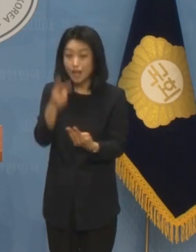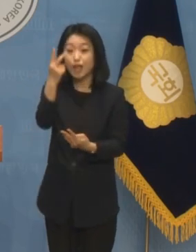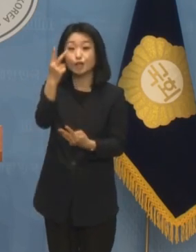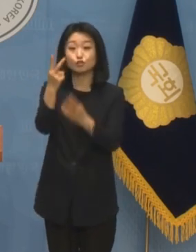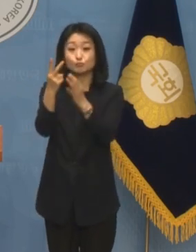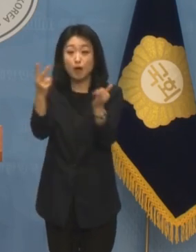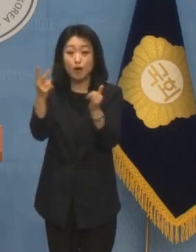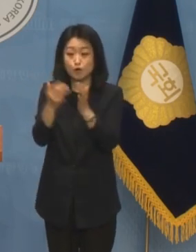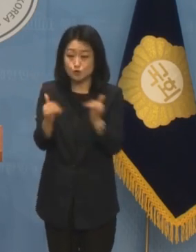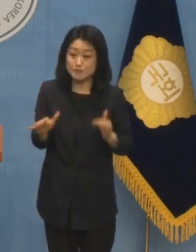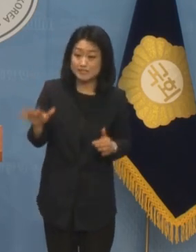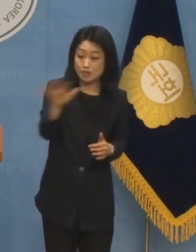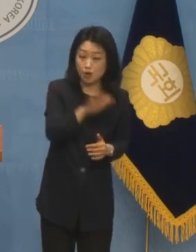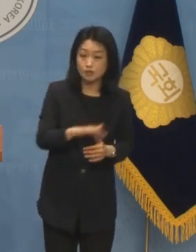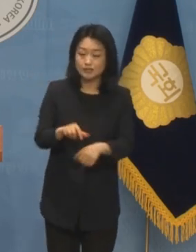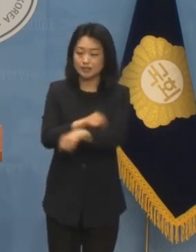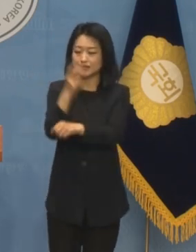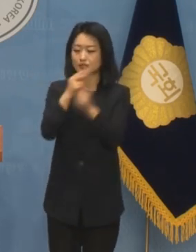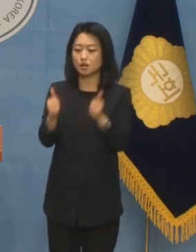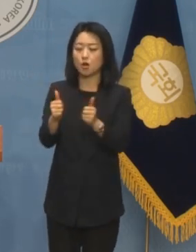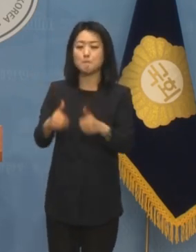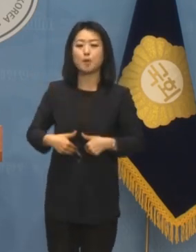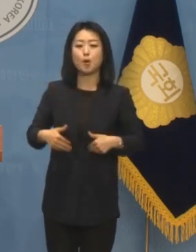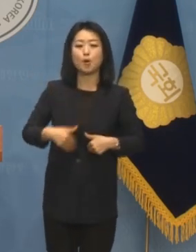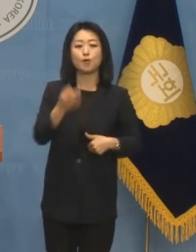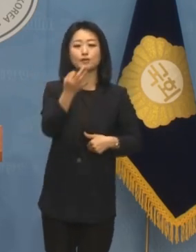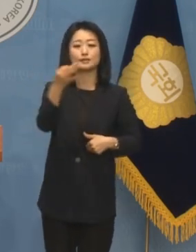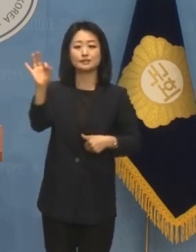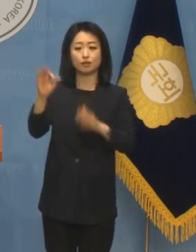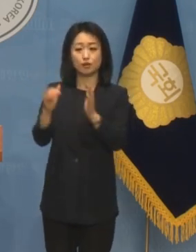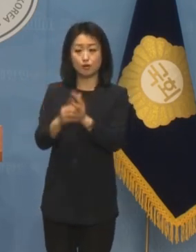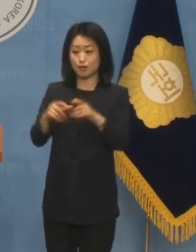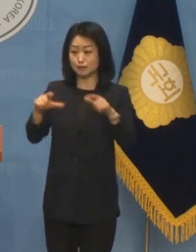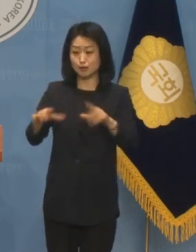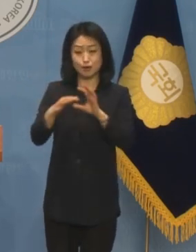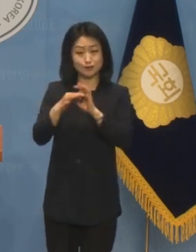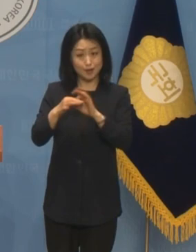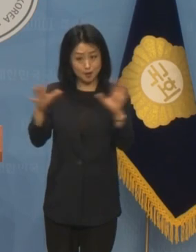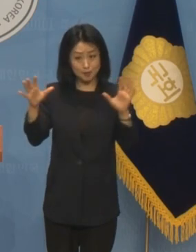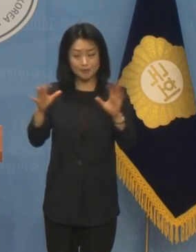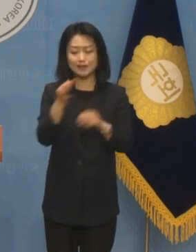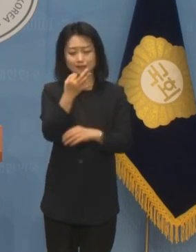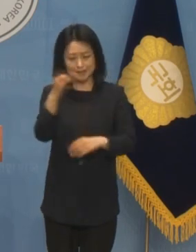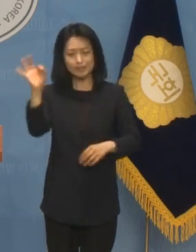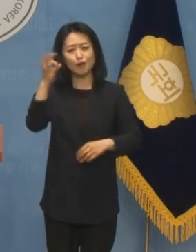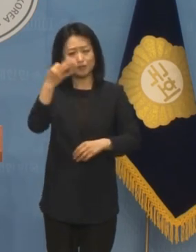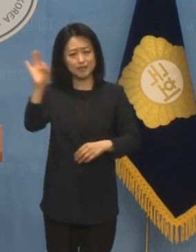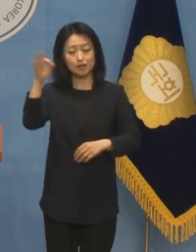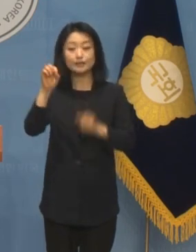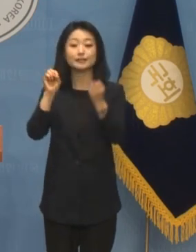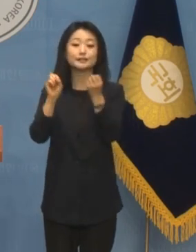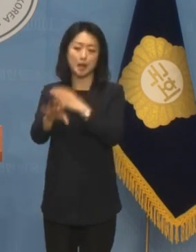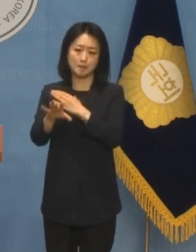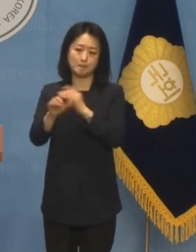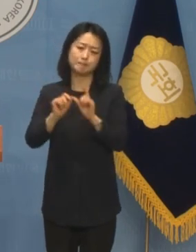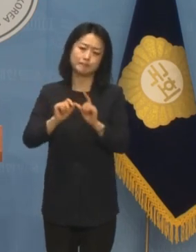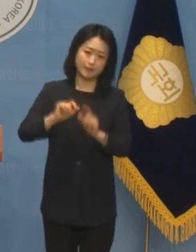특검이 필요하다고 인정했으며 지역별로도 구분 없이 찬성 응답이